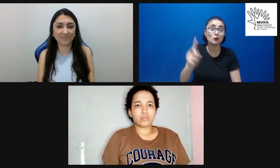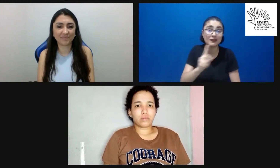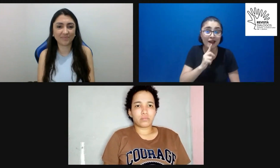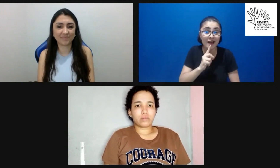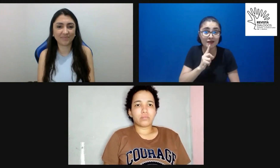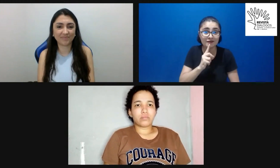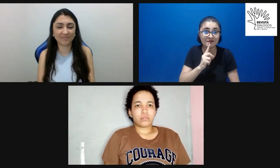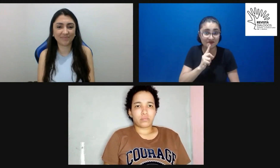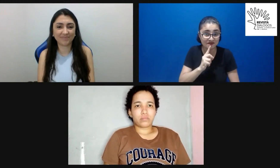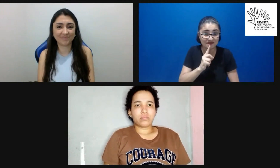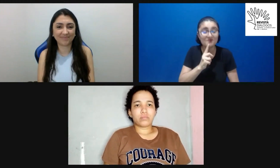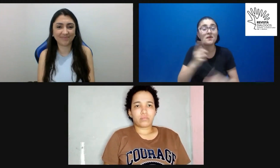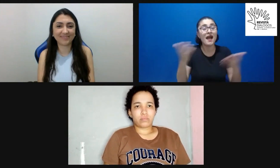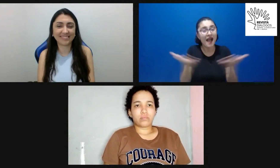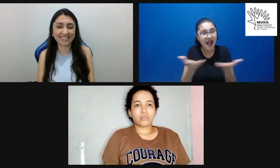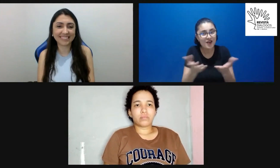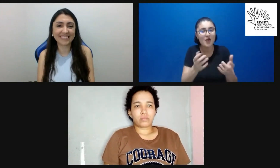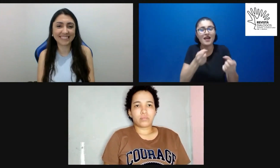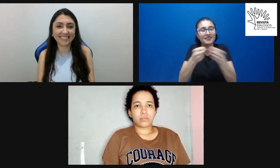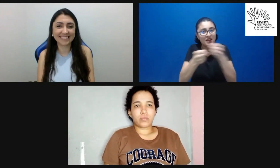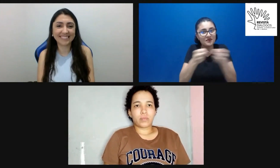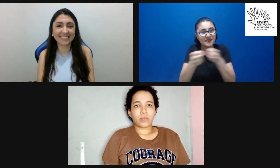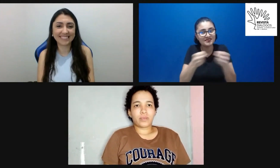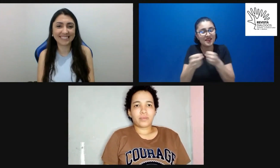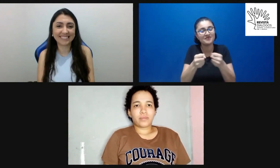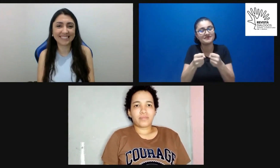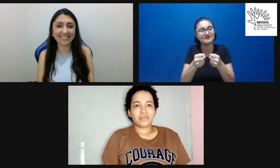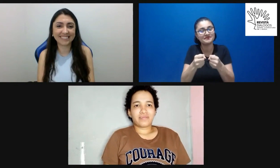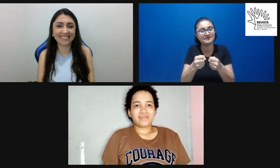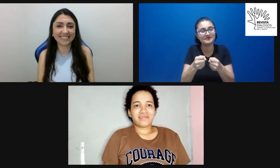sobre a vida de palhaça surda.